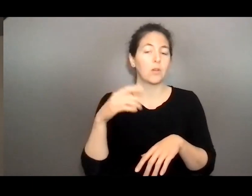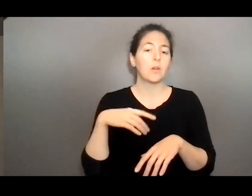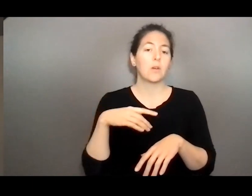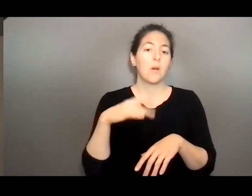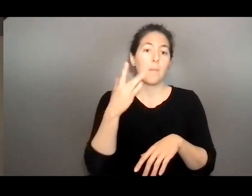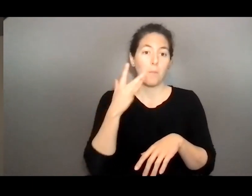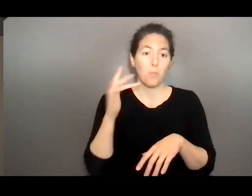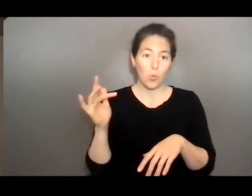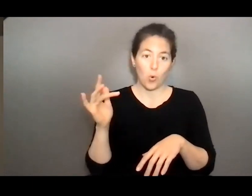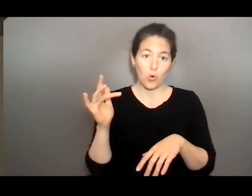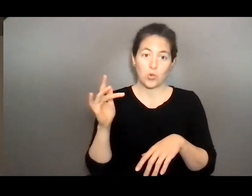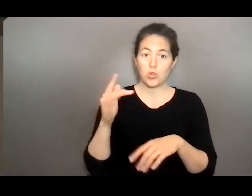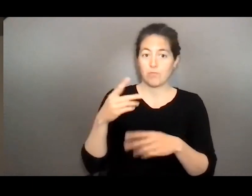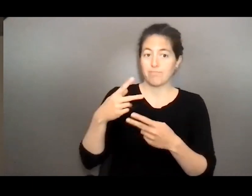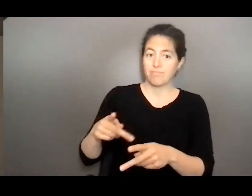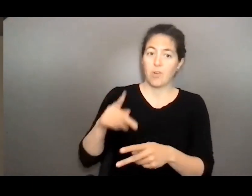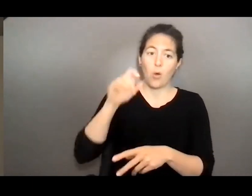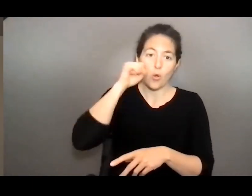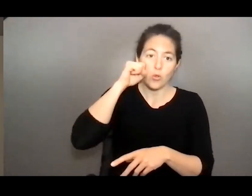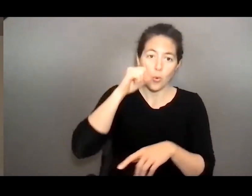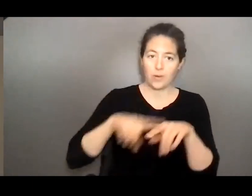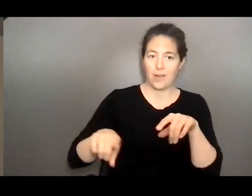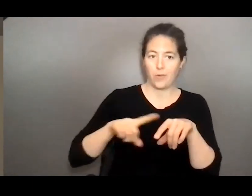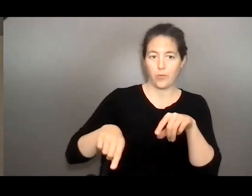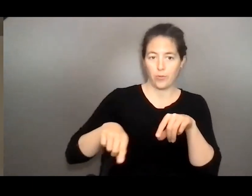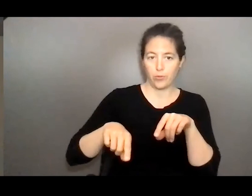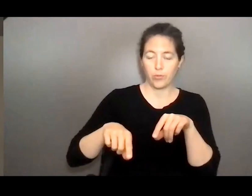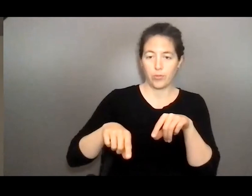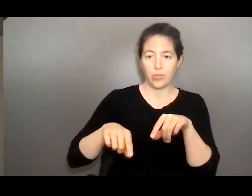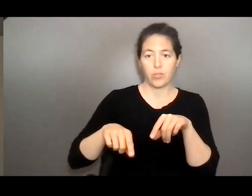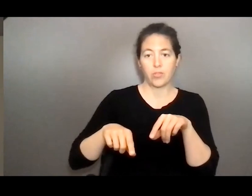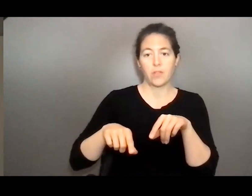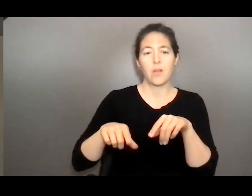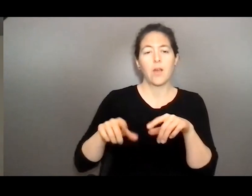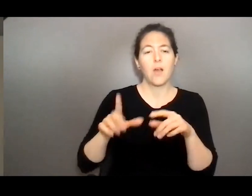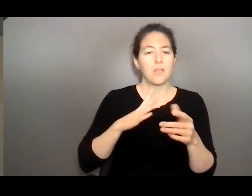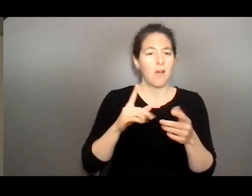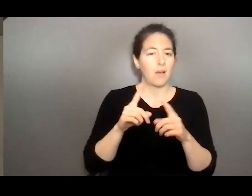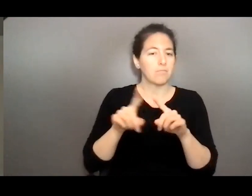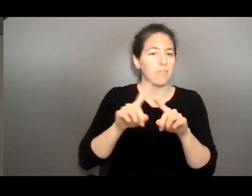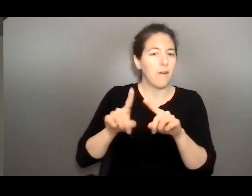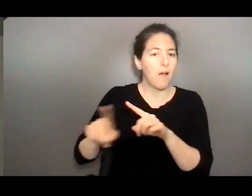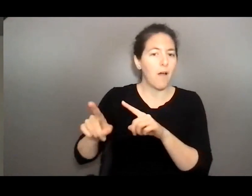cette fois-ci de l'oignon et de la carotte. Et il y a différents insectes là,